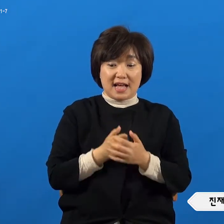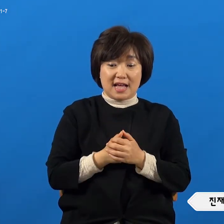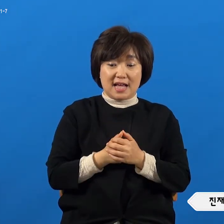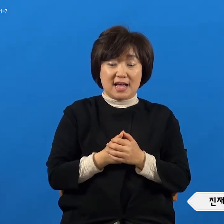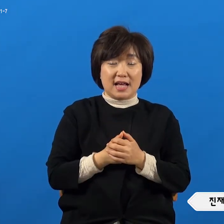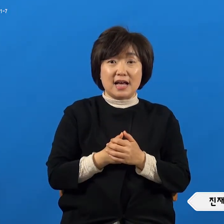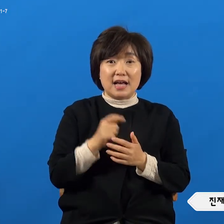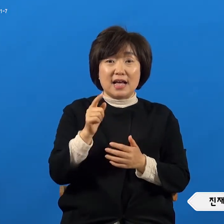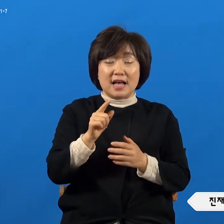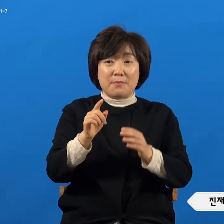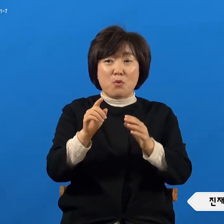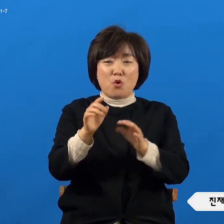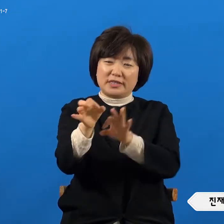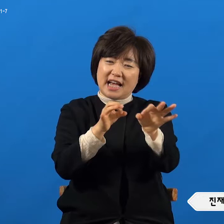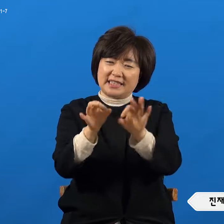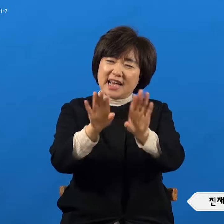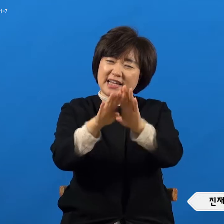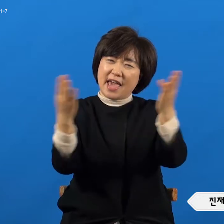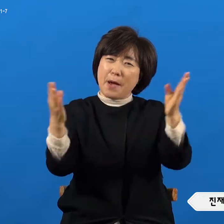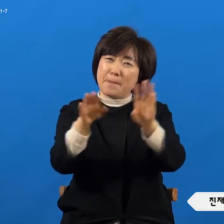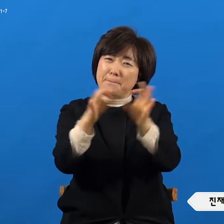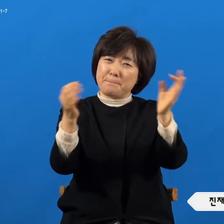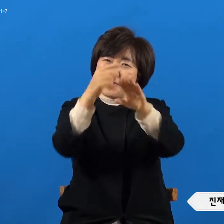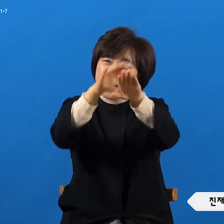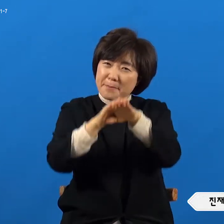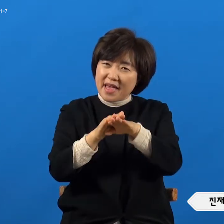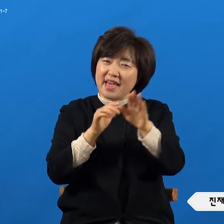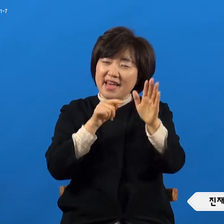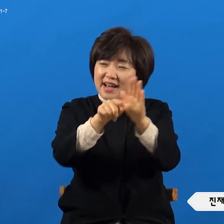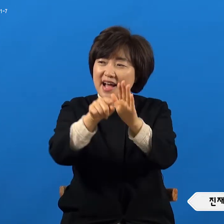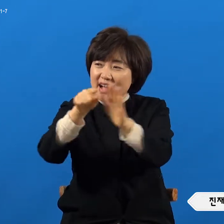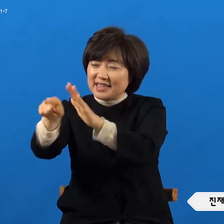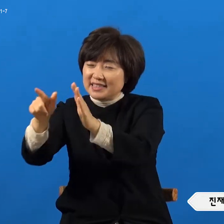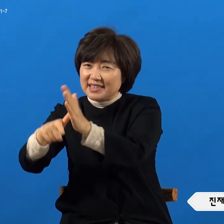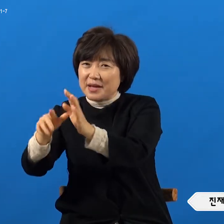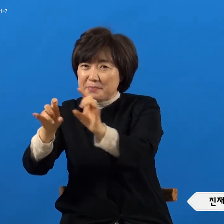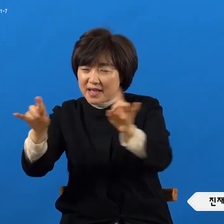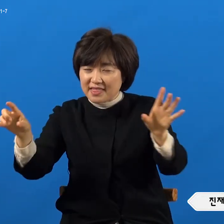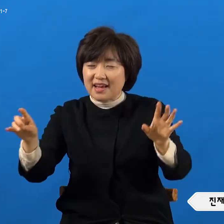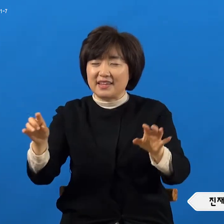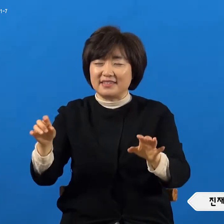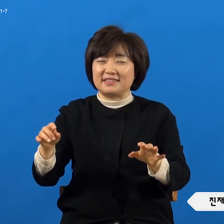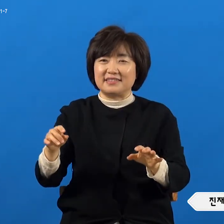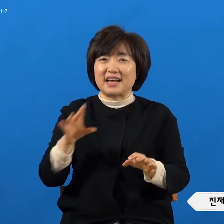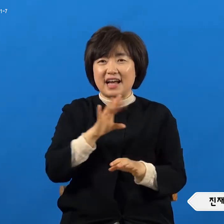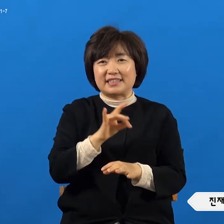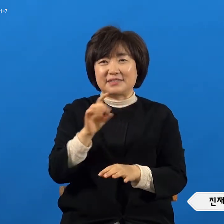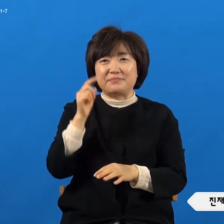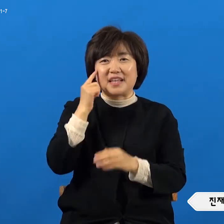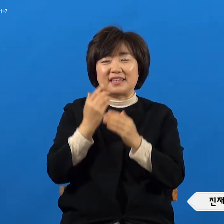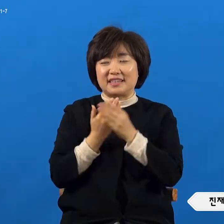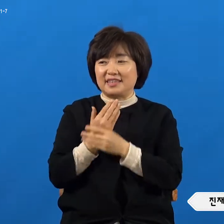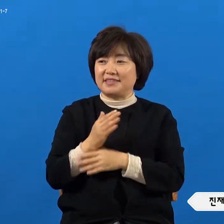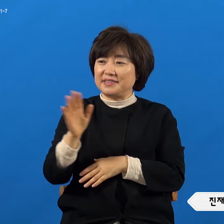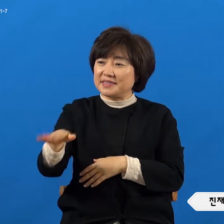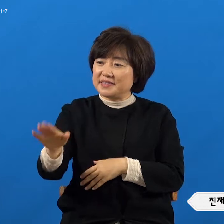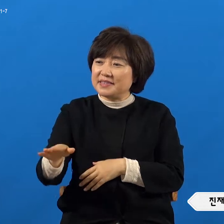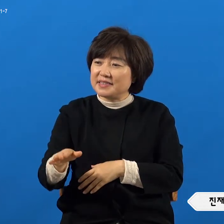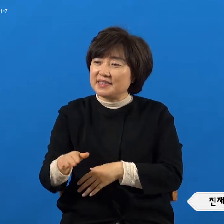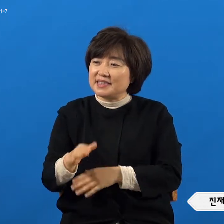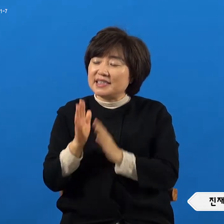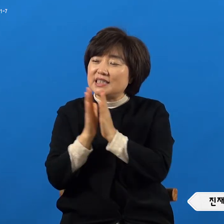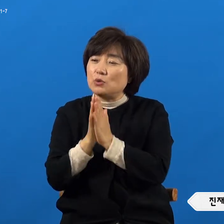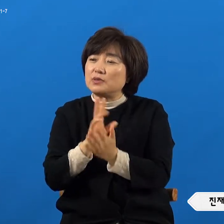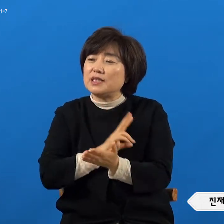때마다 가끔 그런 생각을 할 때가 있습니다. 개업 예배 가서 제가 묻습니다. 집사님, 기도 제목이